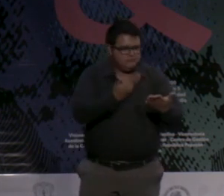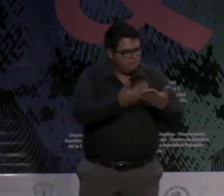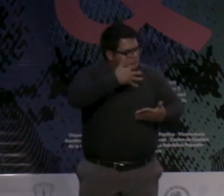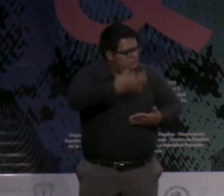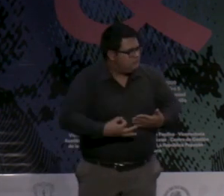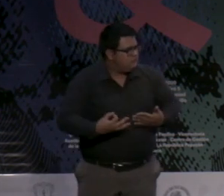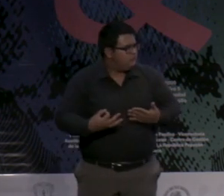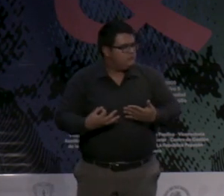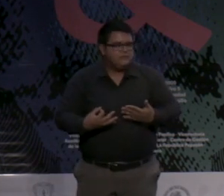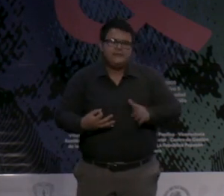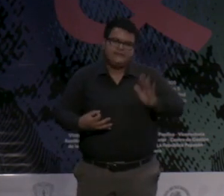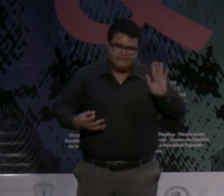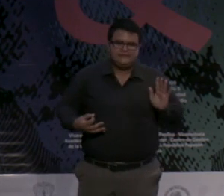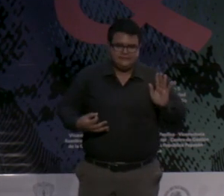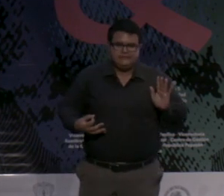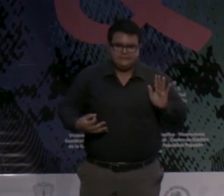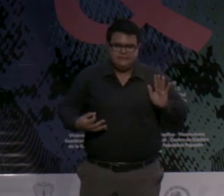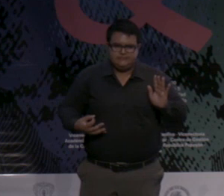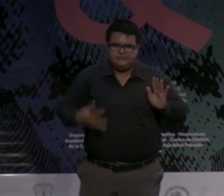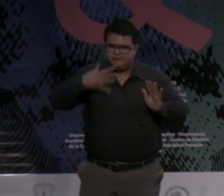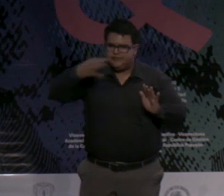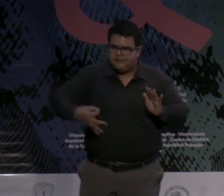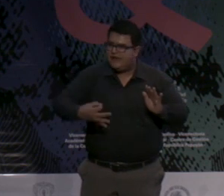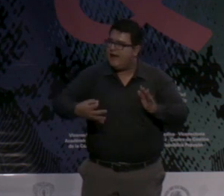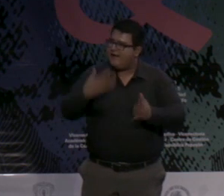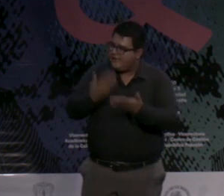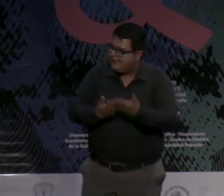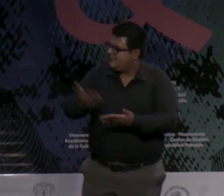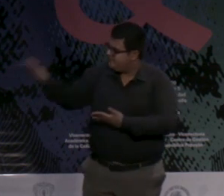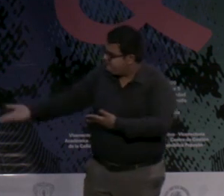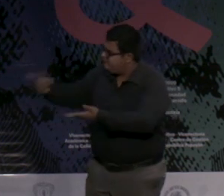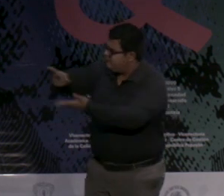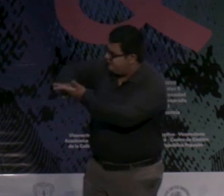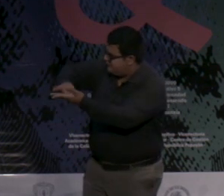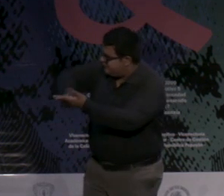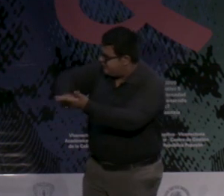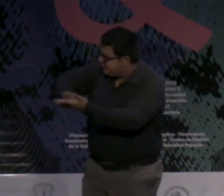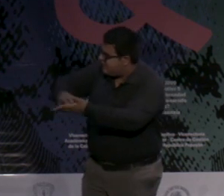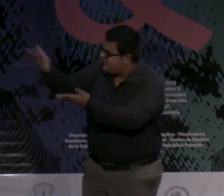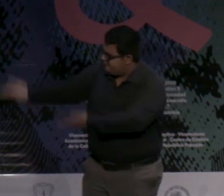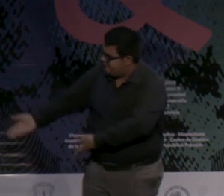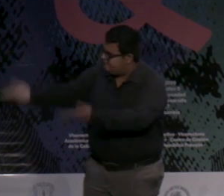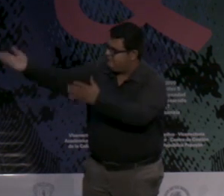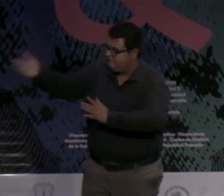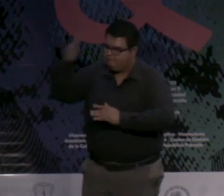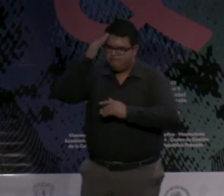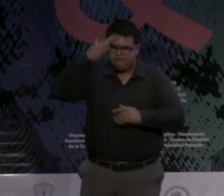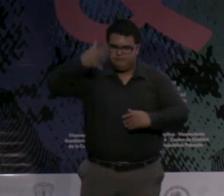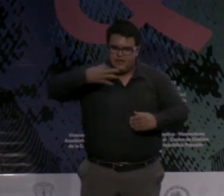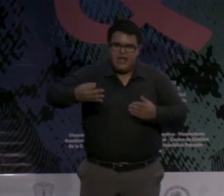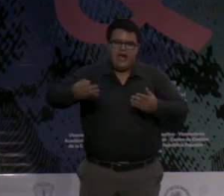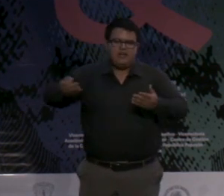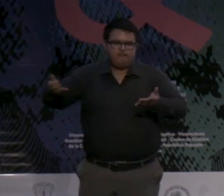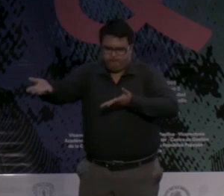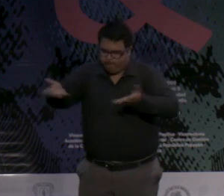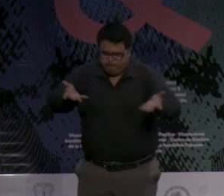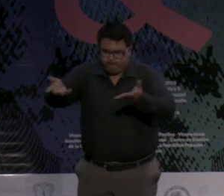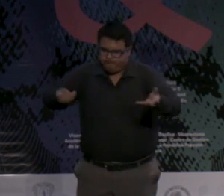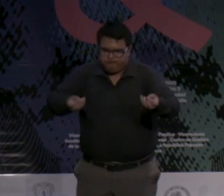que debo darlo a los traductores de señas, que me parece que la profesión de ponerse al servicio de otro es